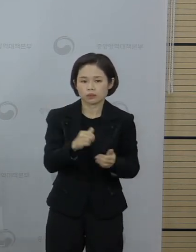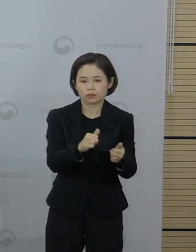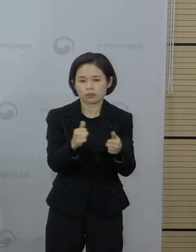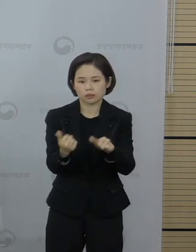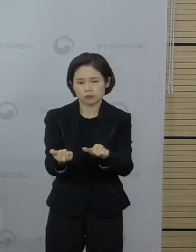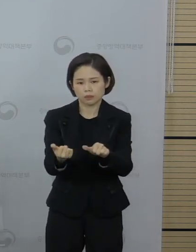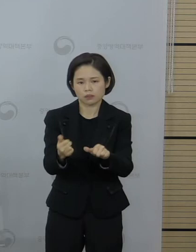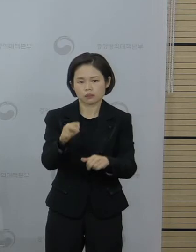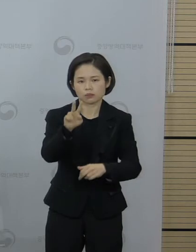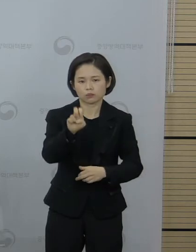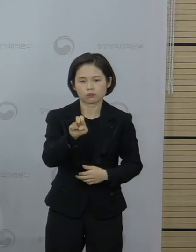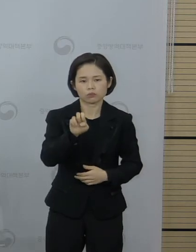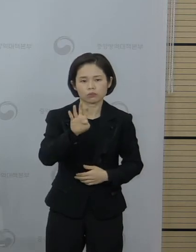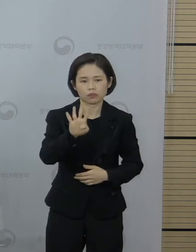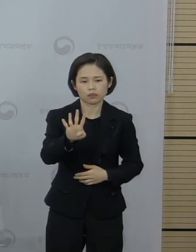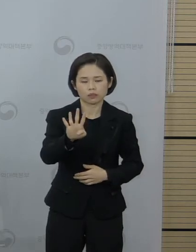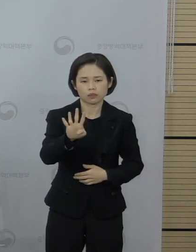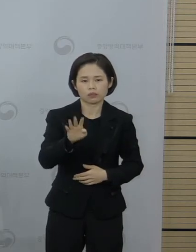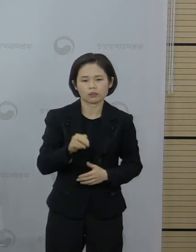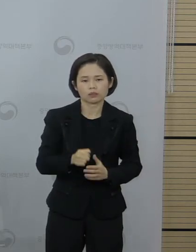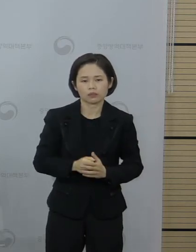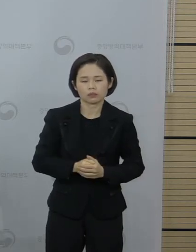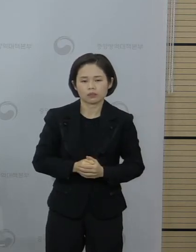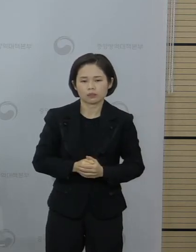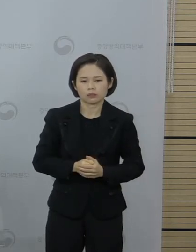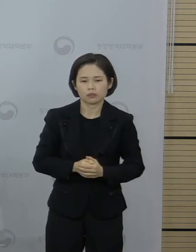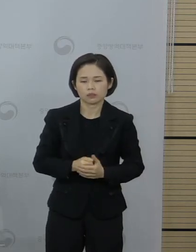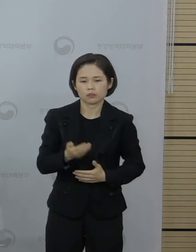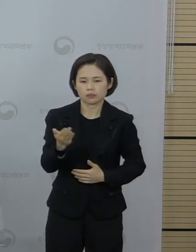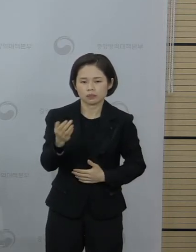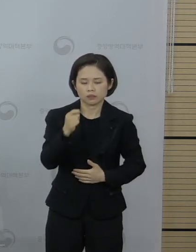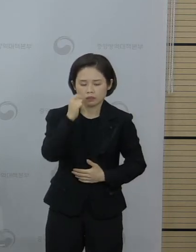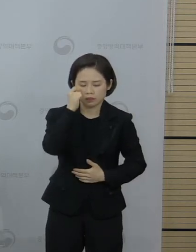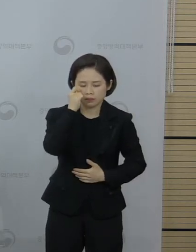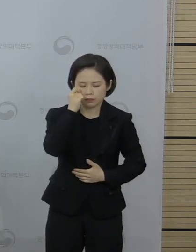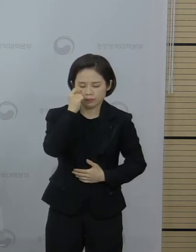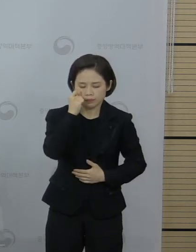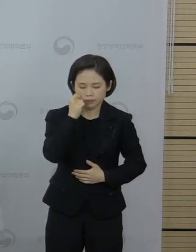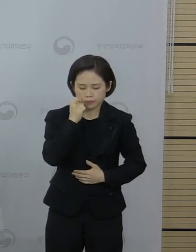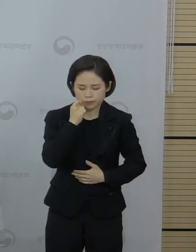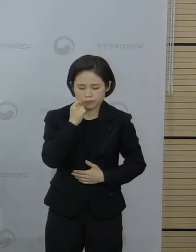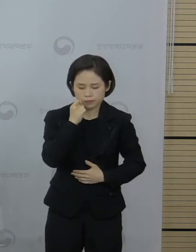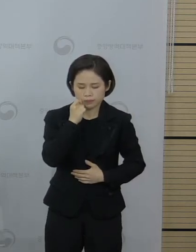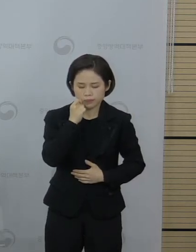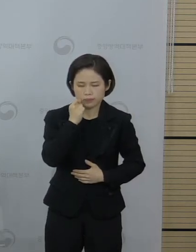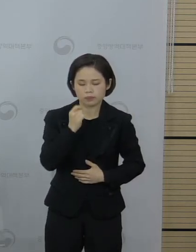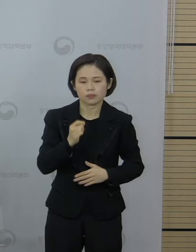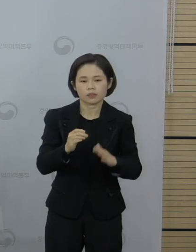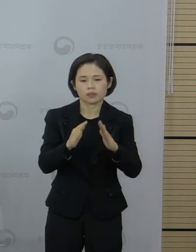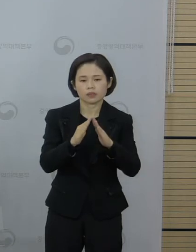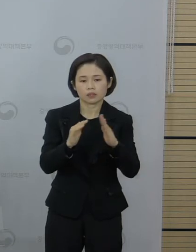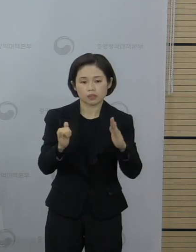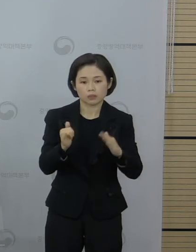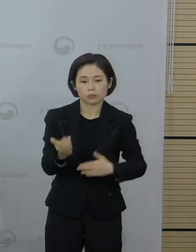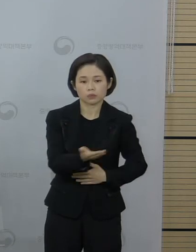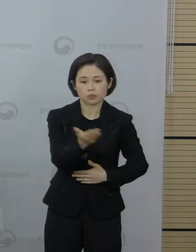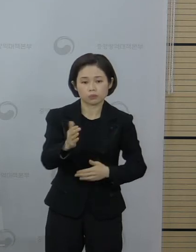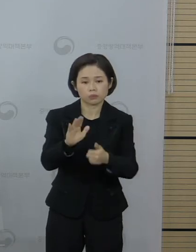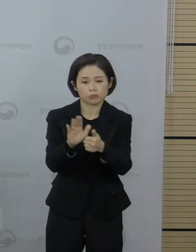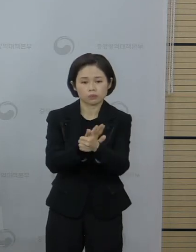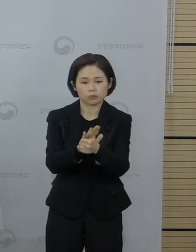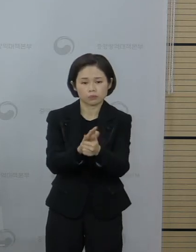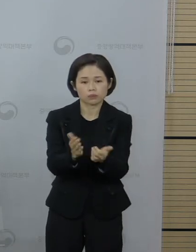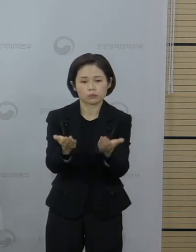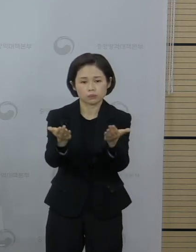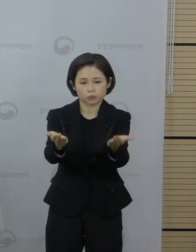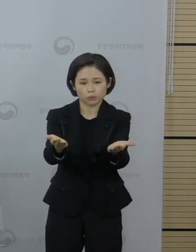사망자가 24명 발생하였습니다. 깊이 머리 숙여 명복을 빌면서 유가족 분들께 심심한